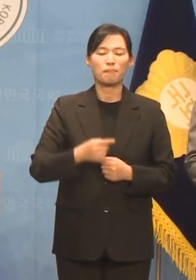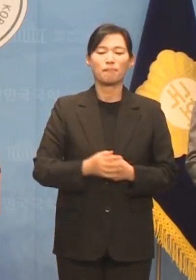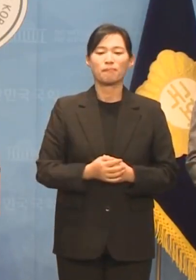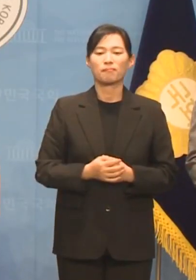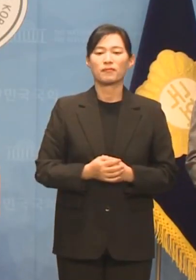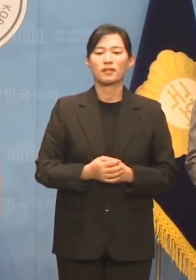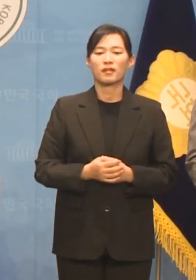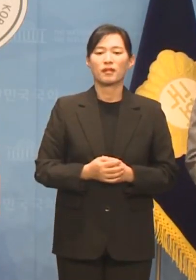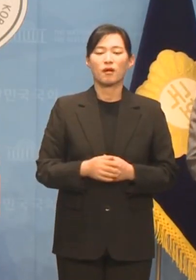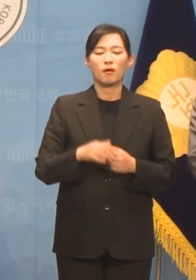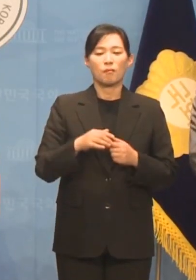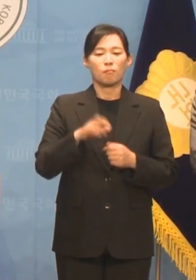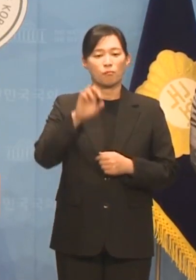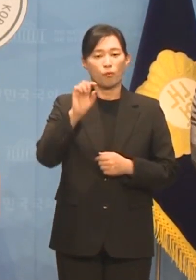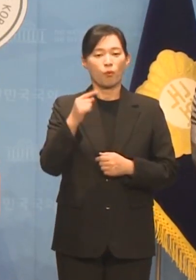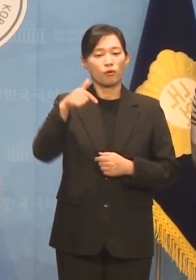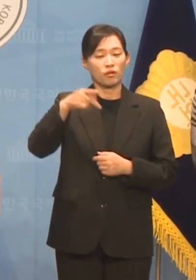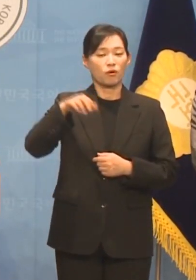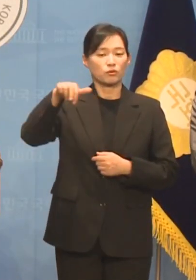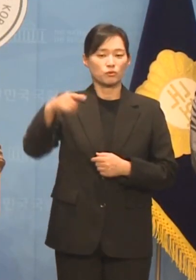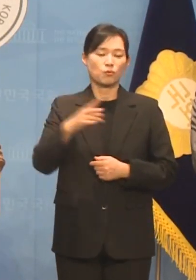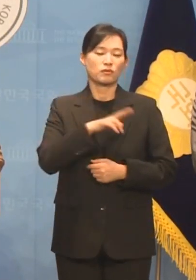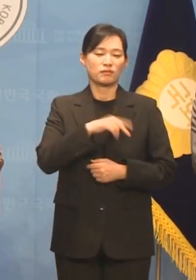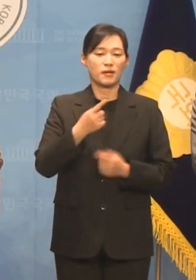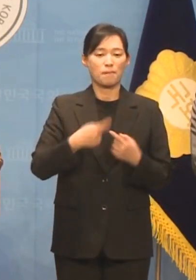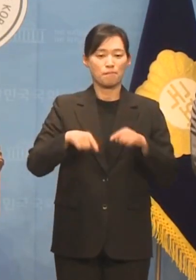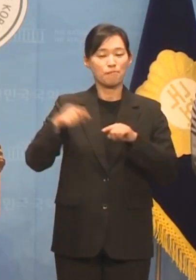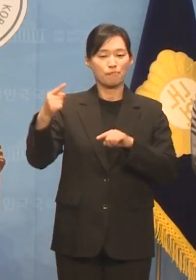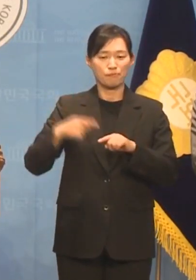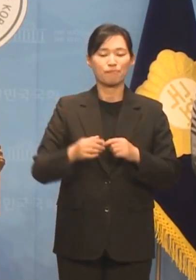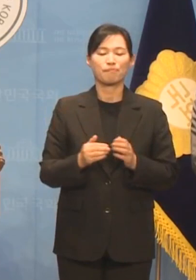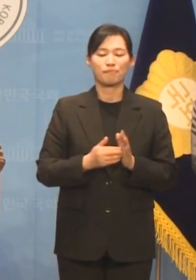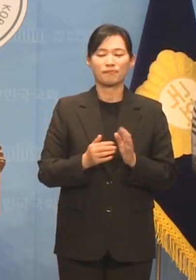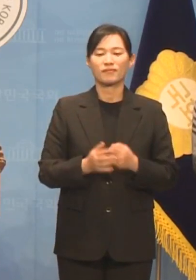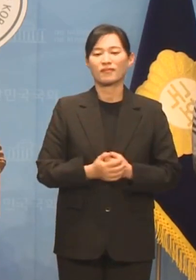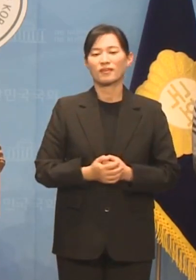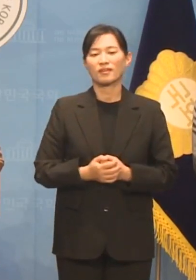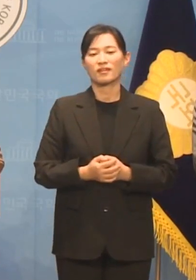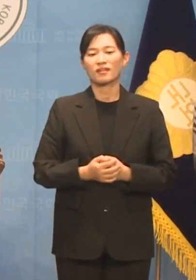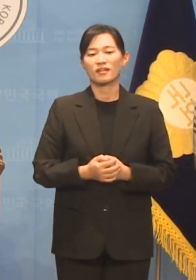해주셨습니다. 모경종 위원님 함께 해주셨습니다.